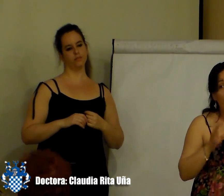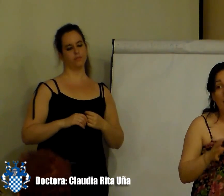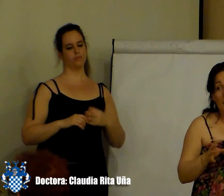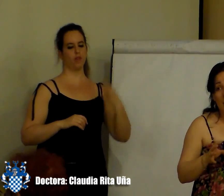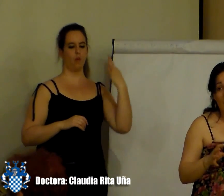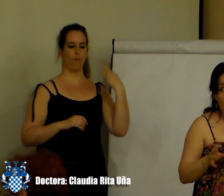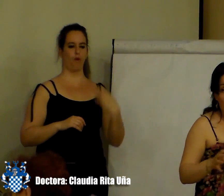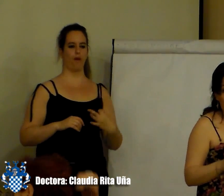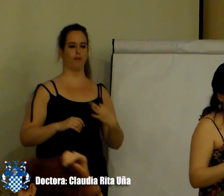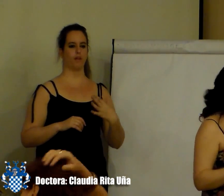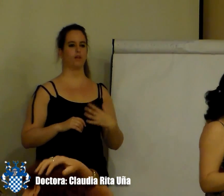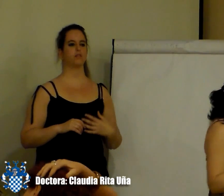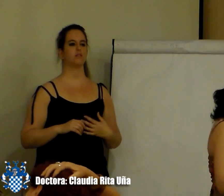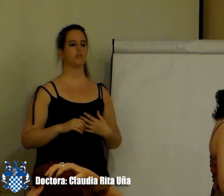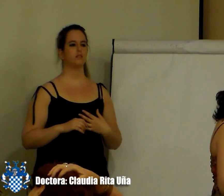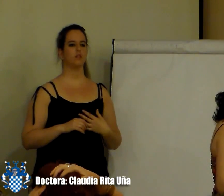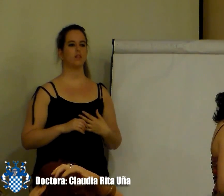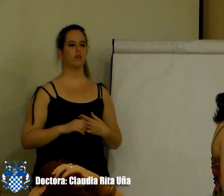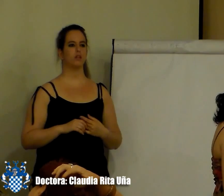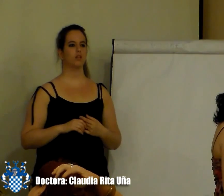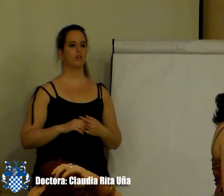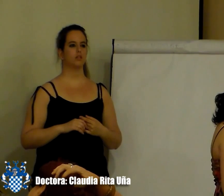como pilar en el tratamiento.